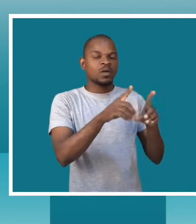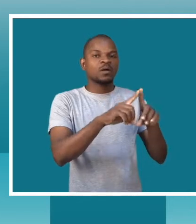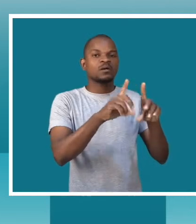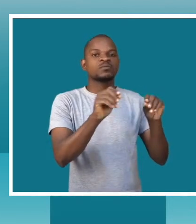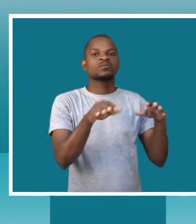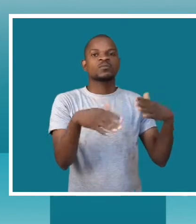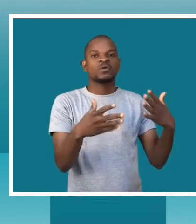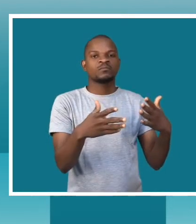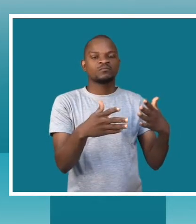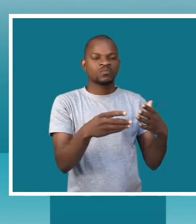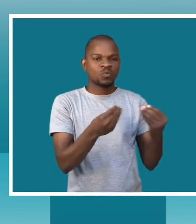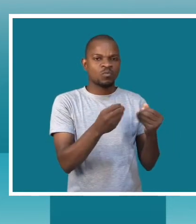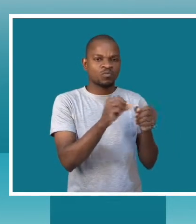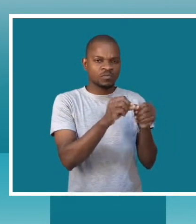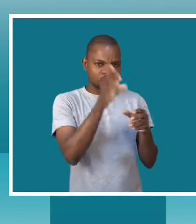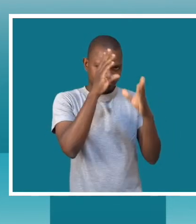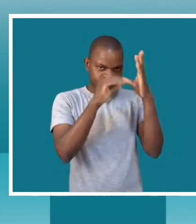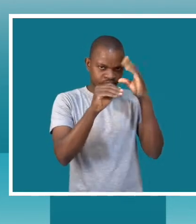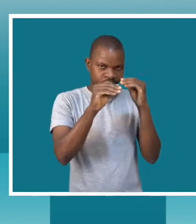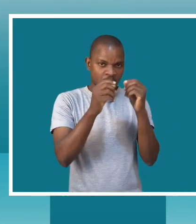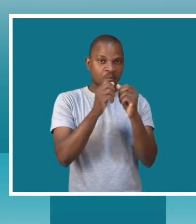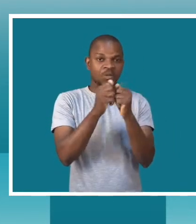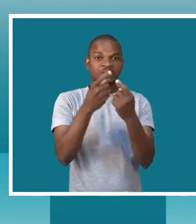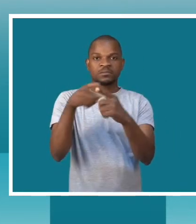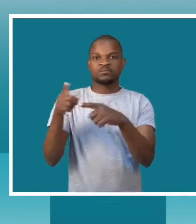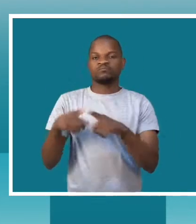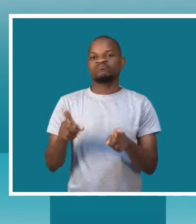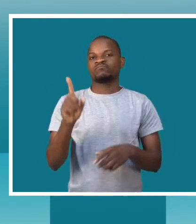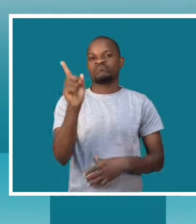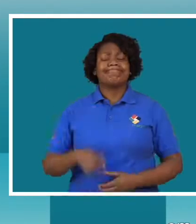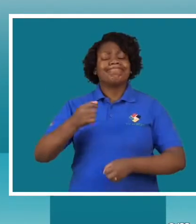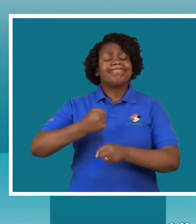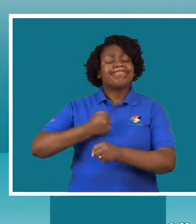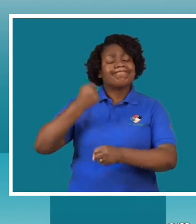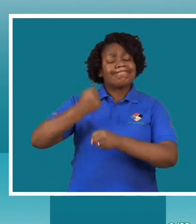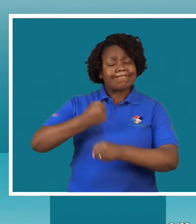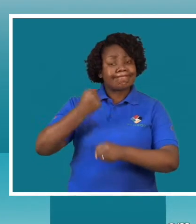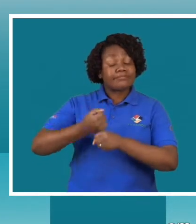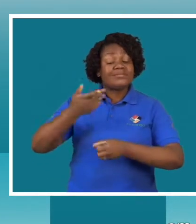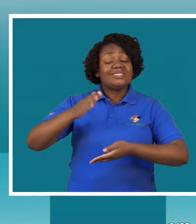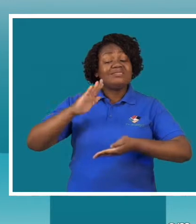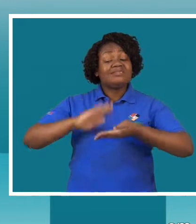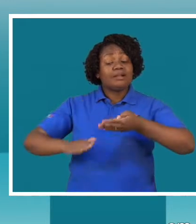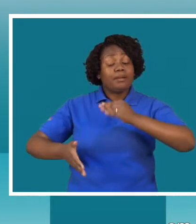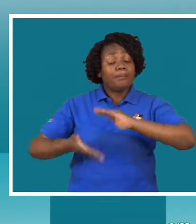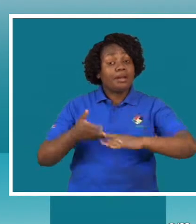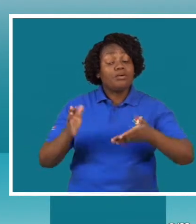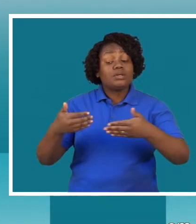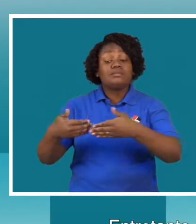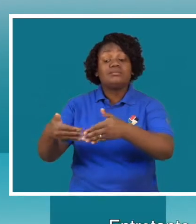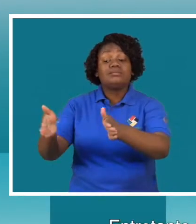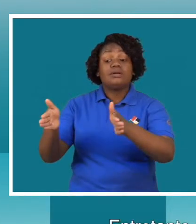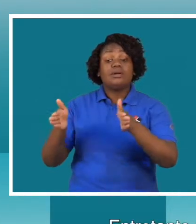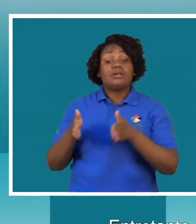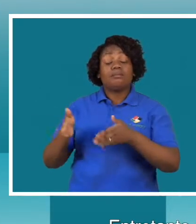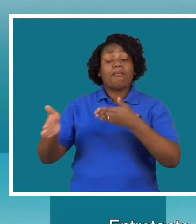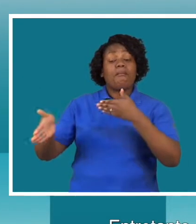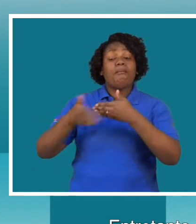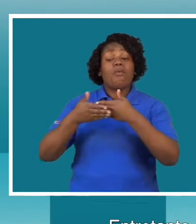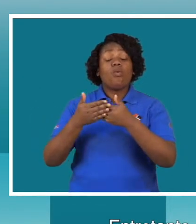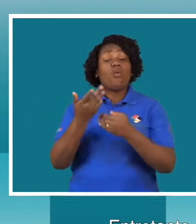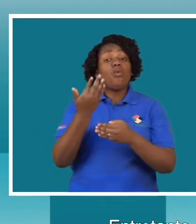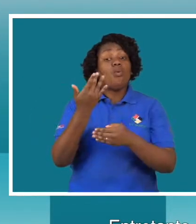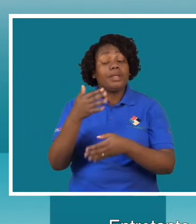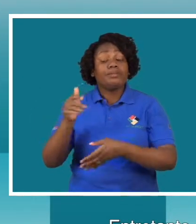em relação à assimilação de conteúdos sem diferenciar. Entretanto, o elevado número de alunos por turma